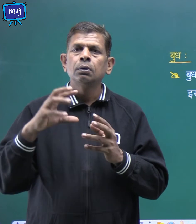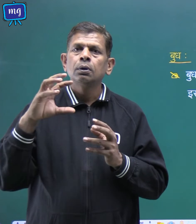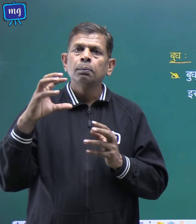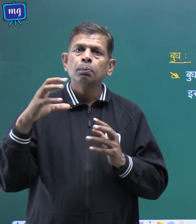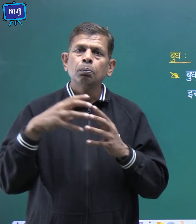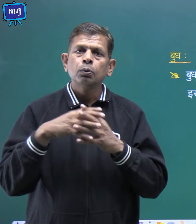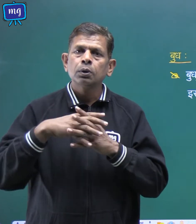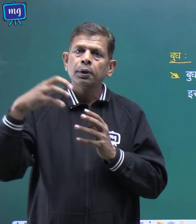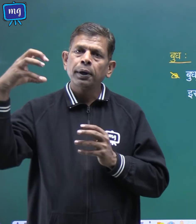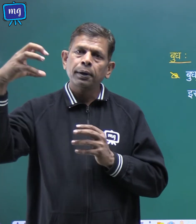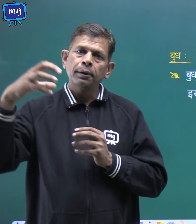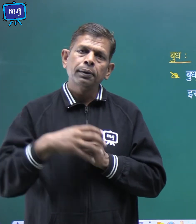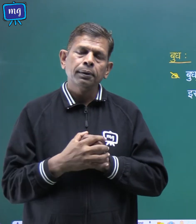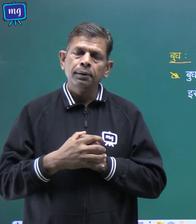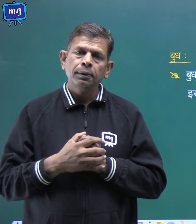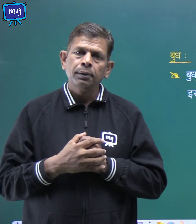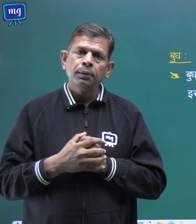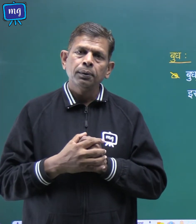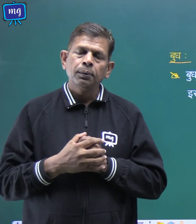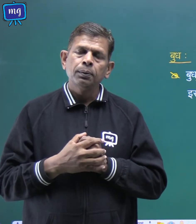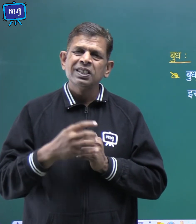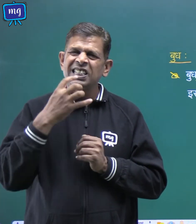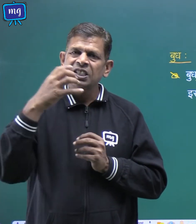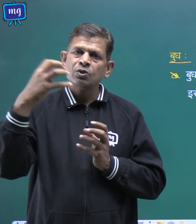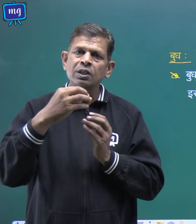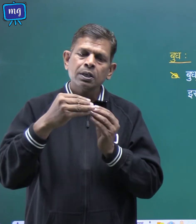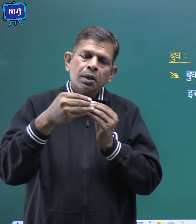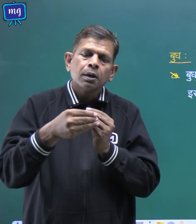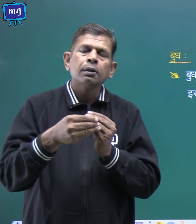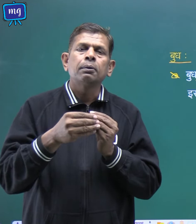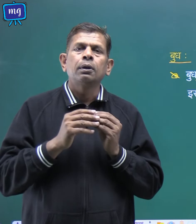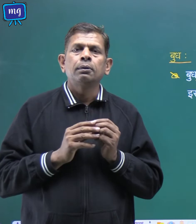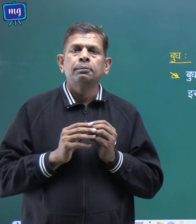बुध ग्रह सूर्य से निकटतम ग्रह है।